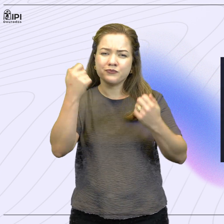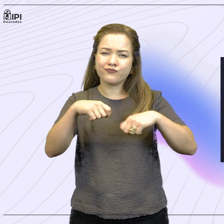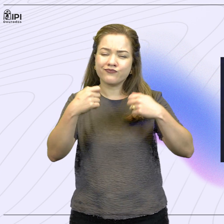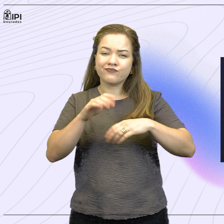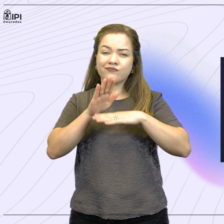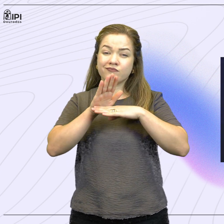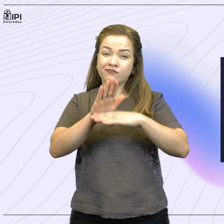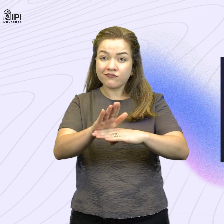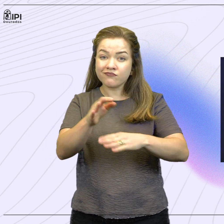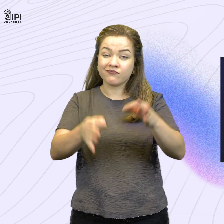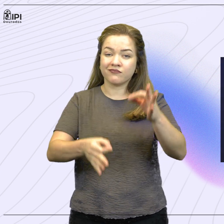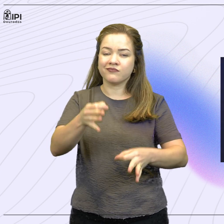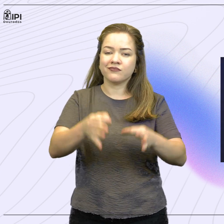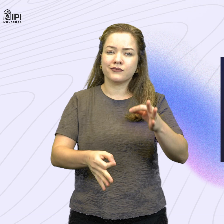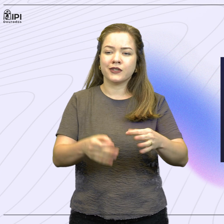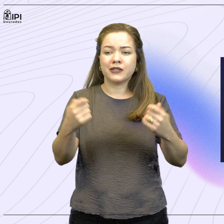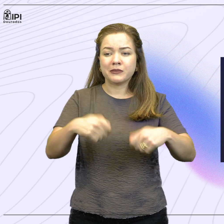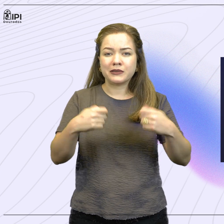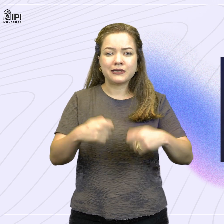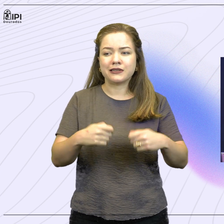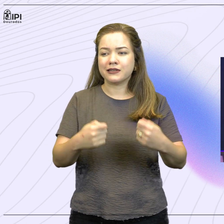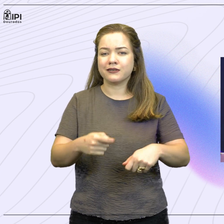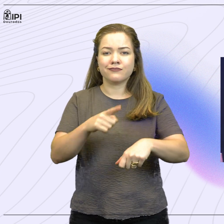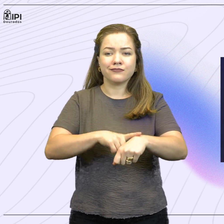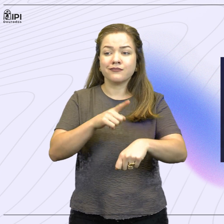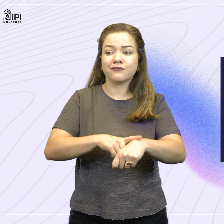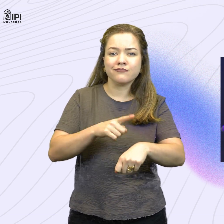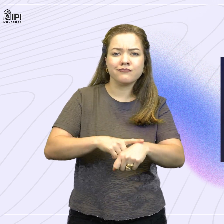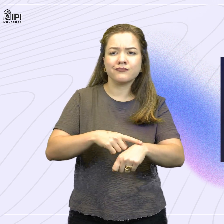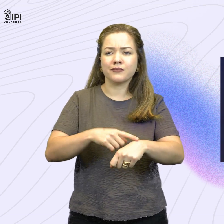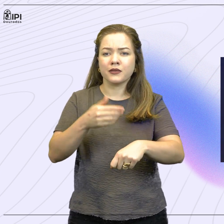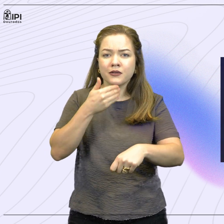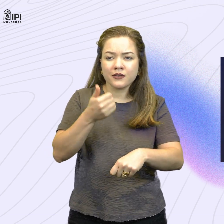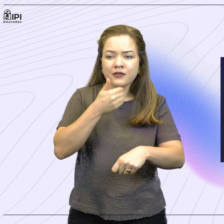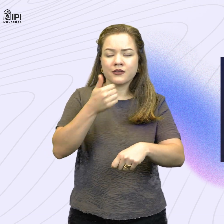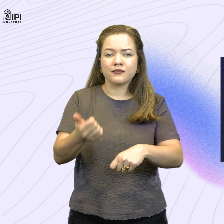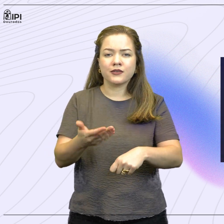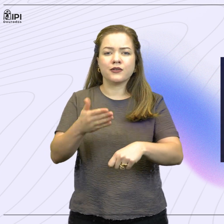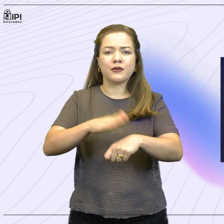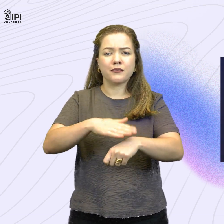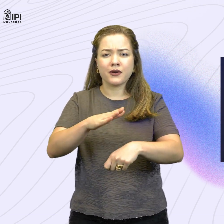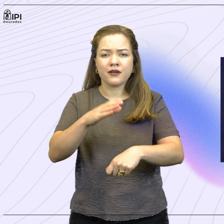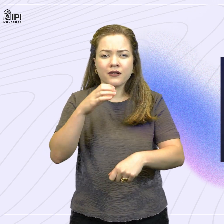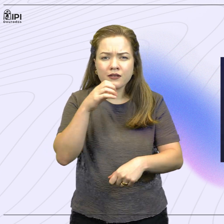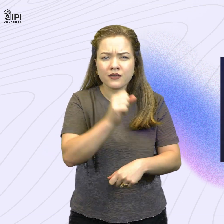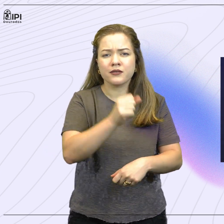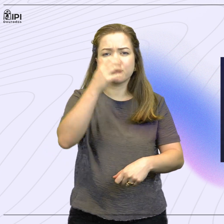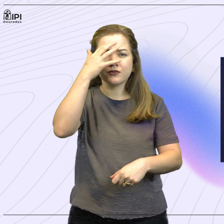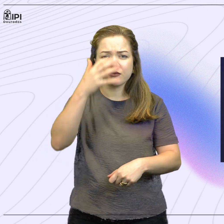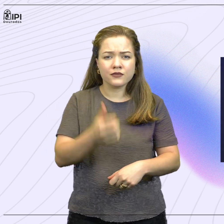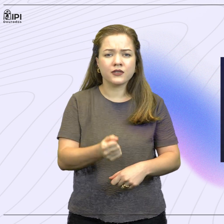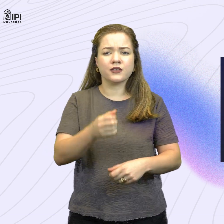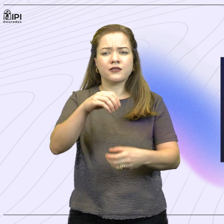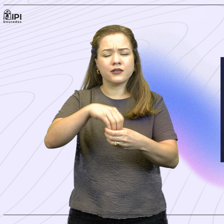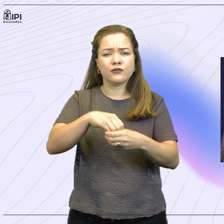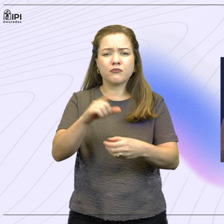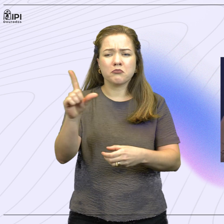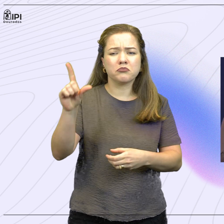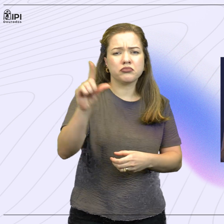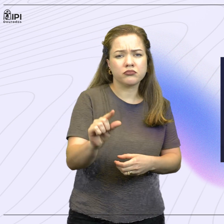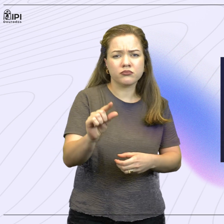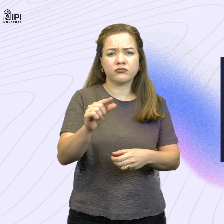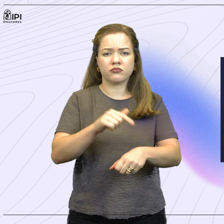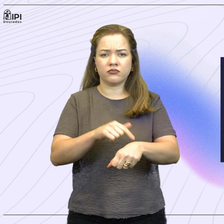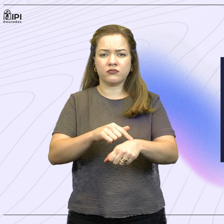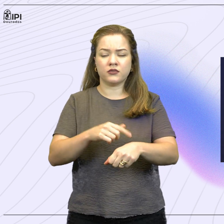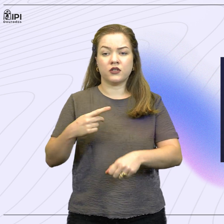ela precisa que aquilo seja célere, ela precisa que precisa ser resolvida dentro do melhor tempo possível. Então,